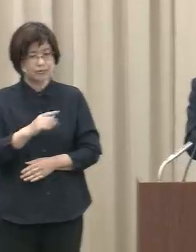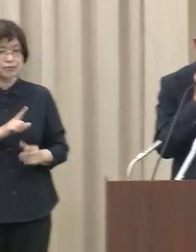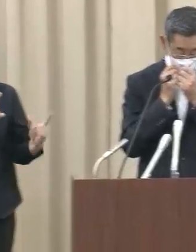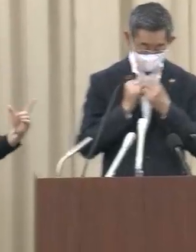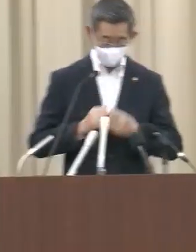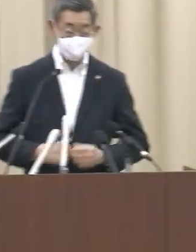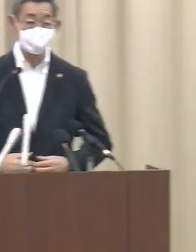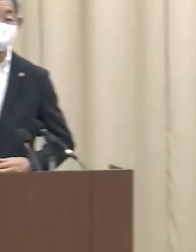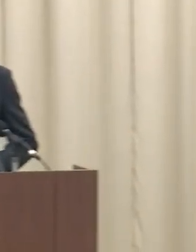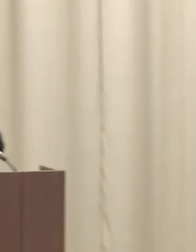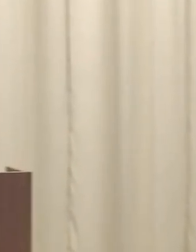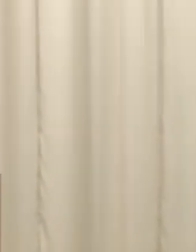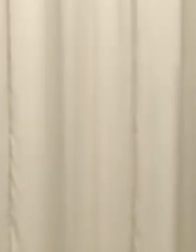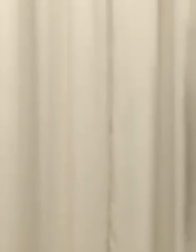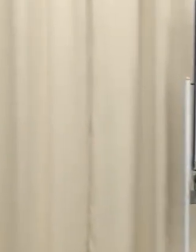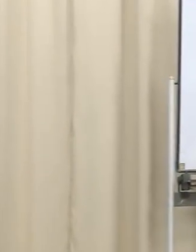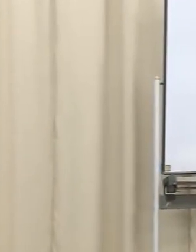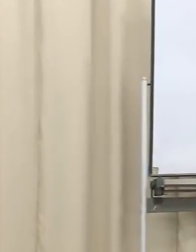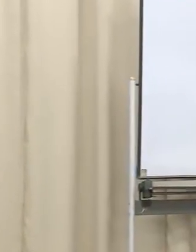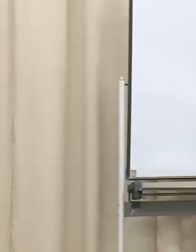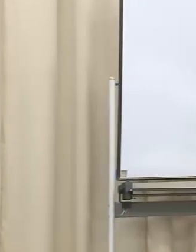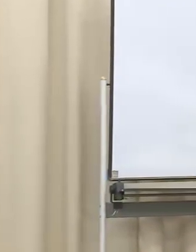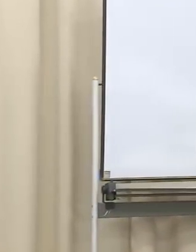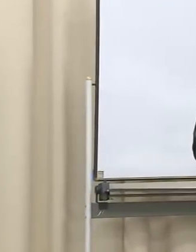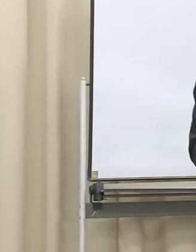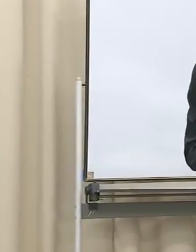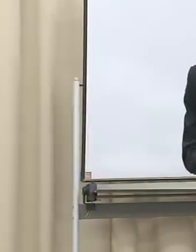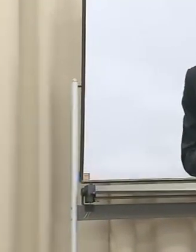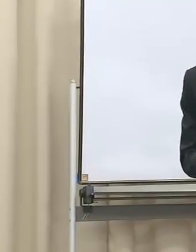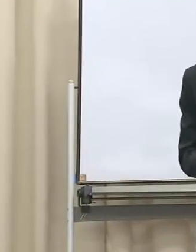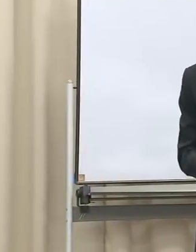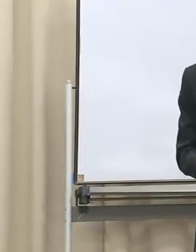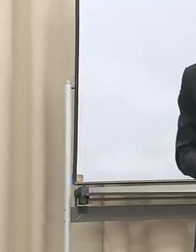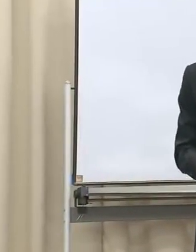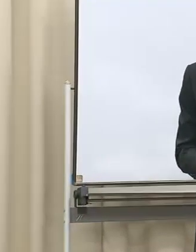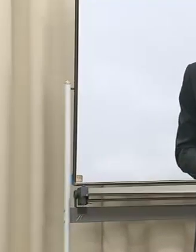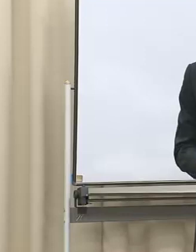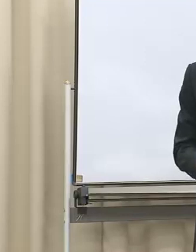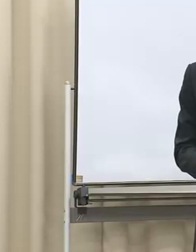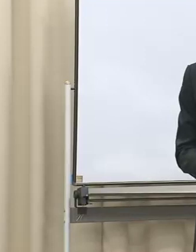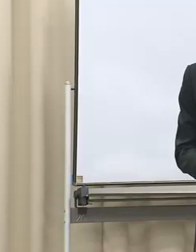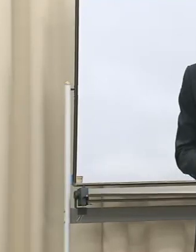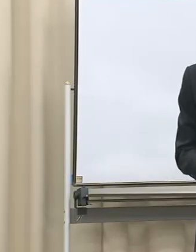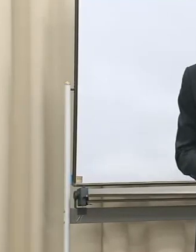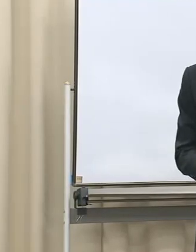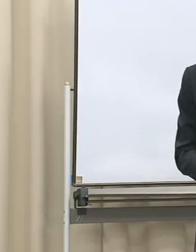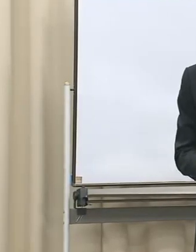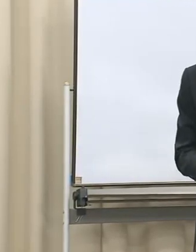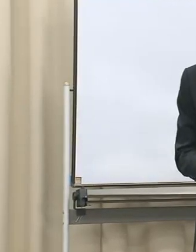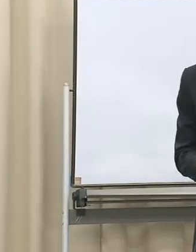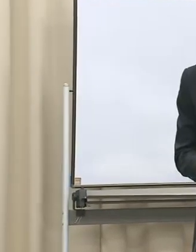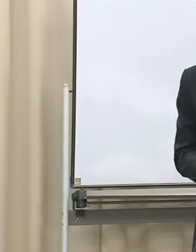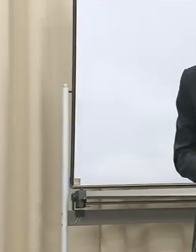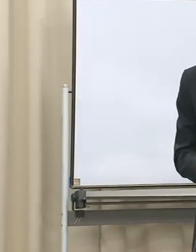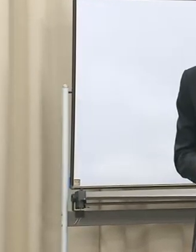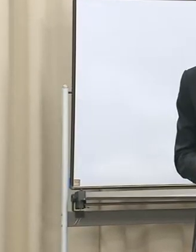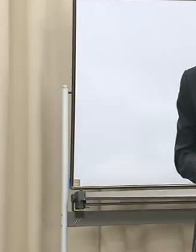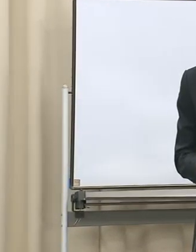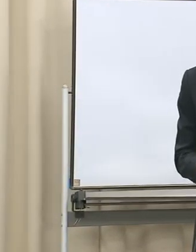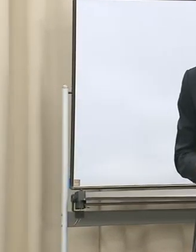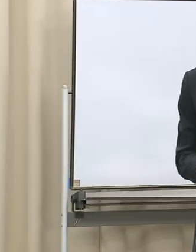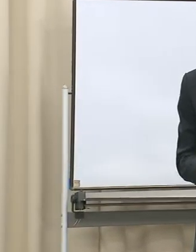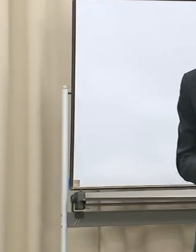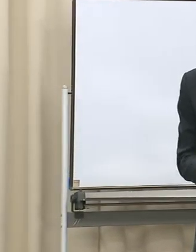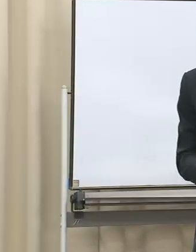方にですね、亡くなられた方に限ったことではないんですけれども、我々、今の入院されている方の病